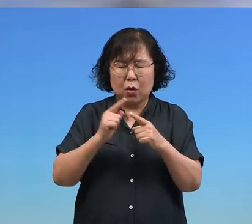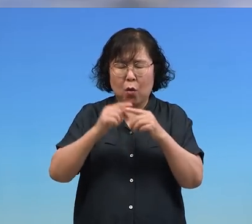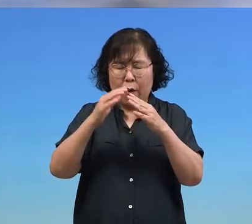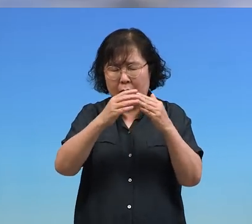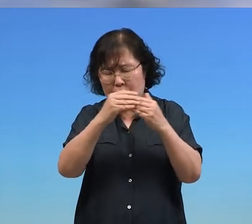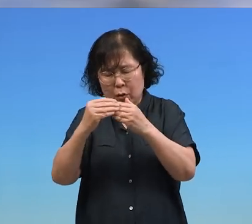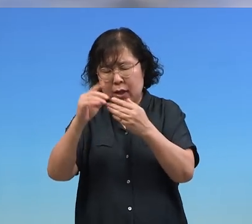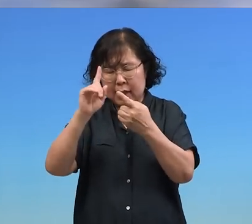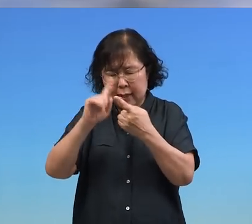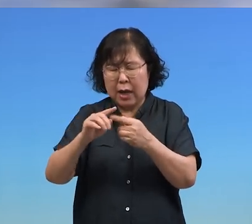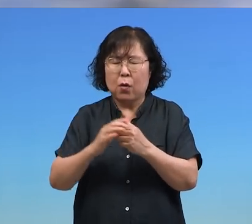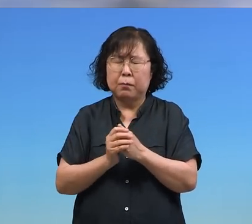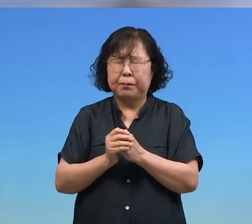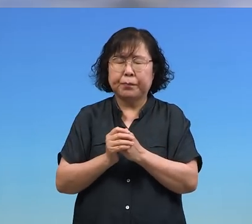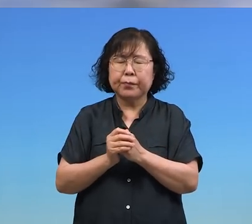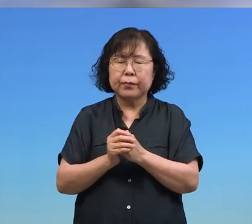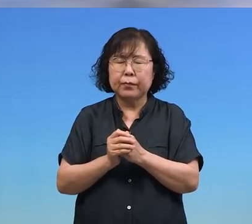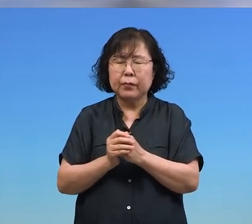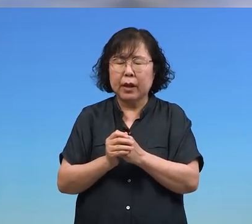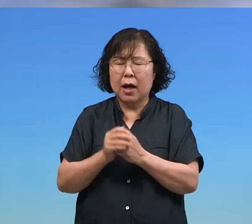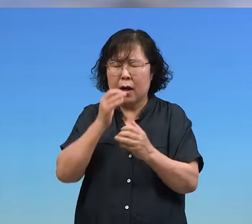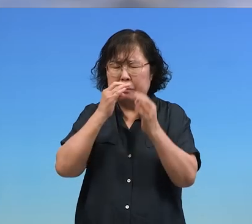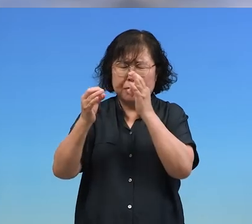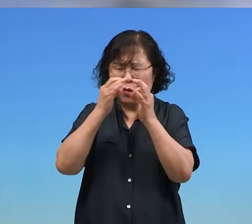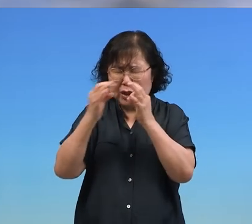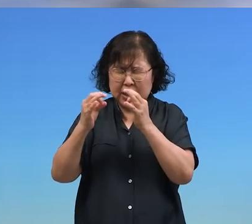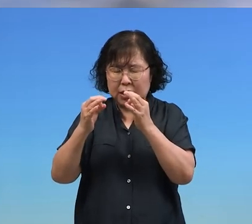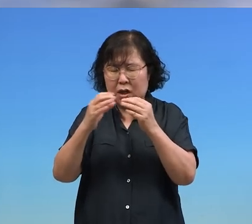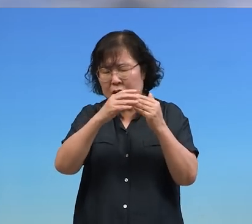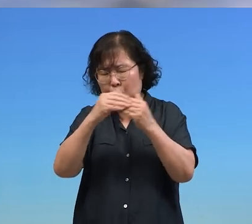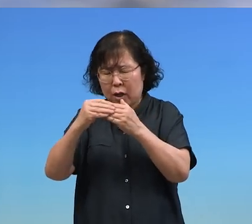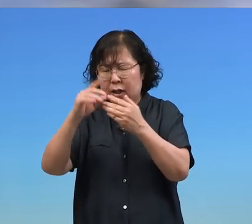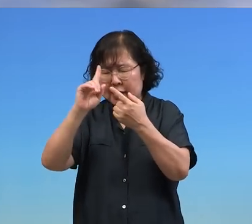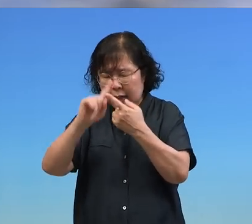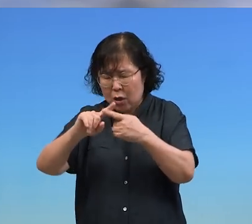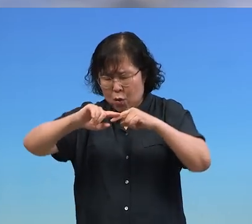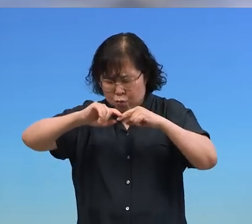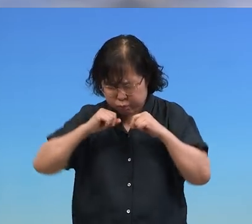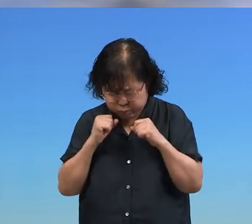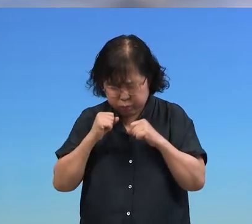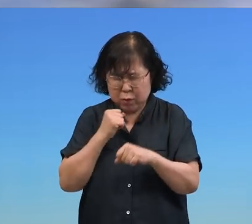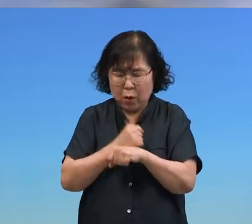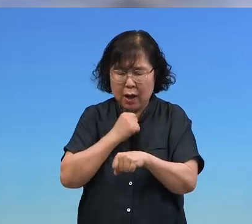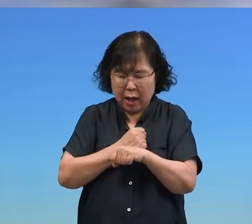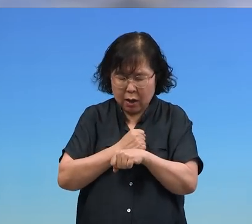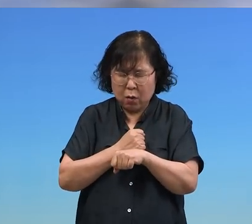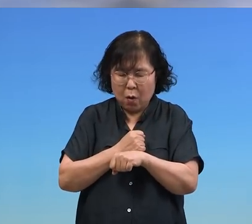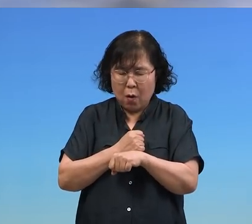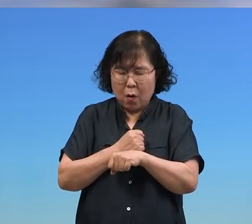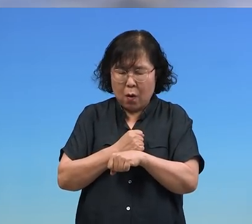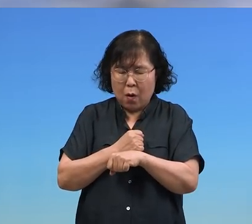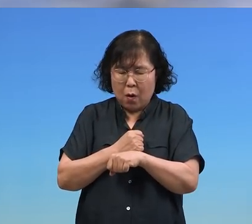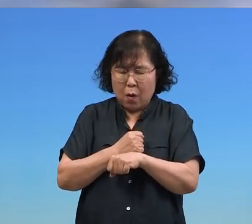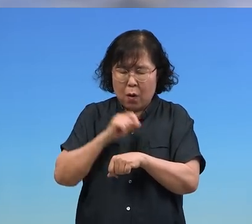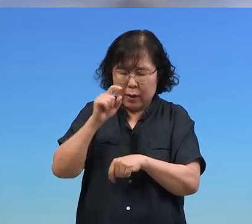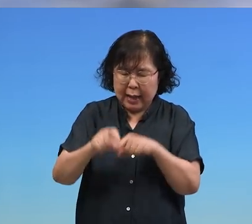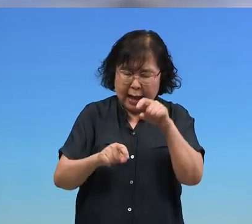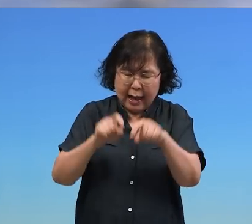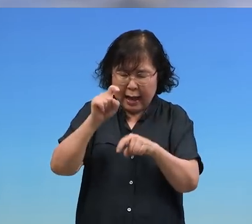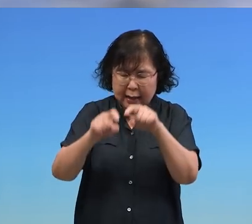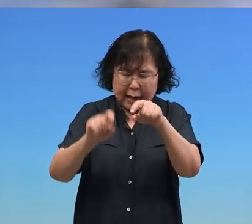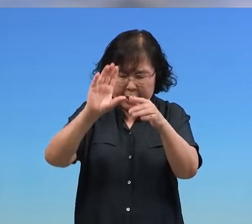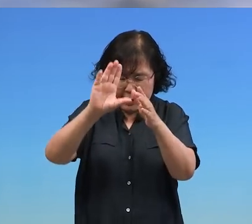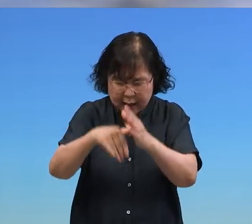이끄는 대로 척해 애타게 부러지져 이끄는 대로 순종하며 한 걸음 한 걸음 따라갈 때